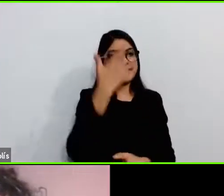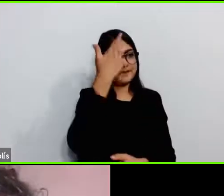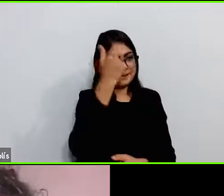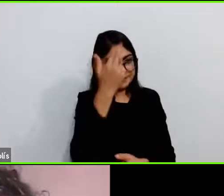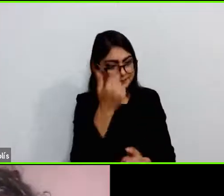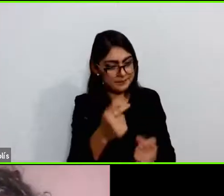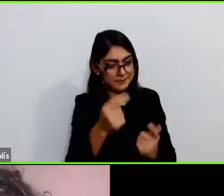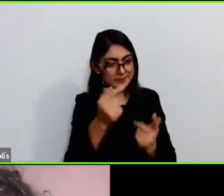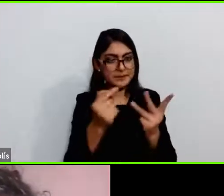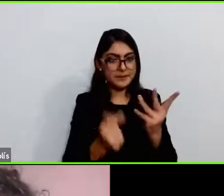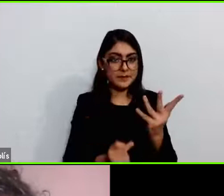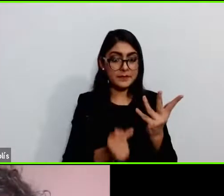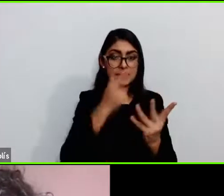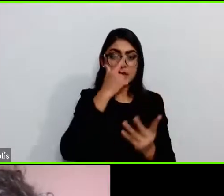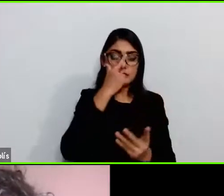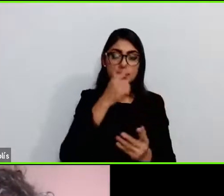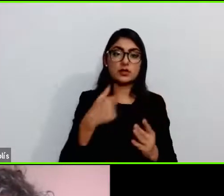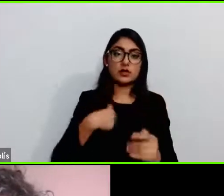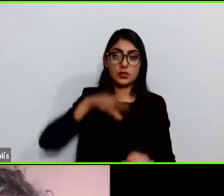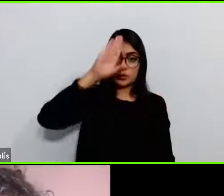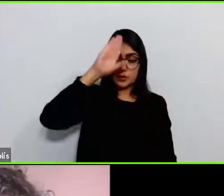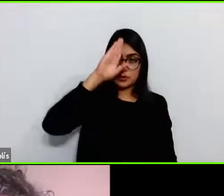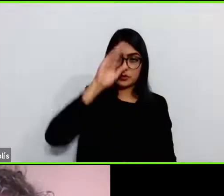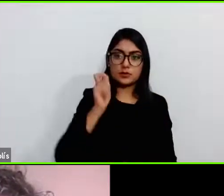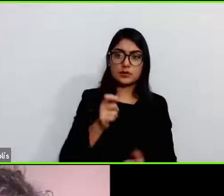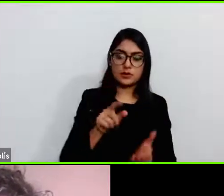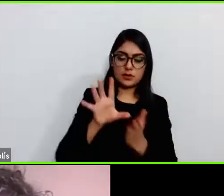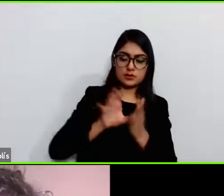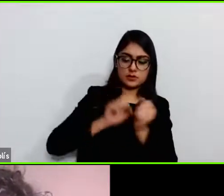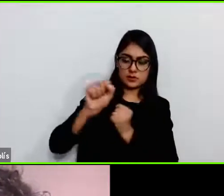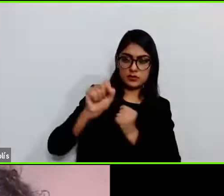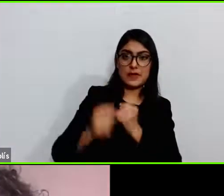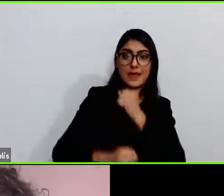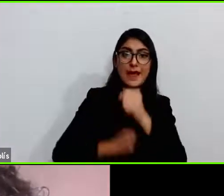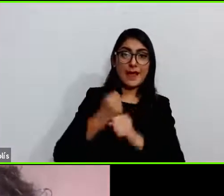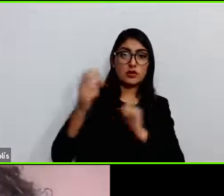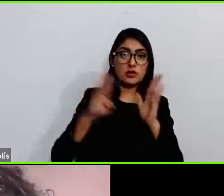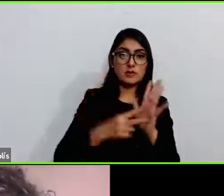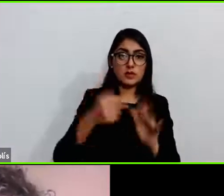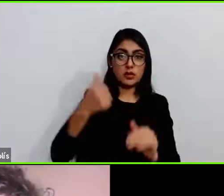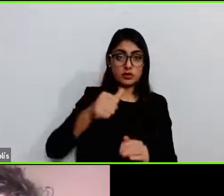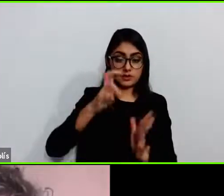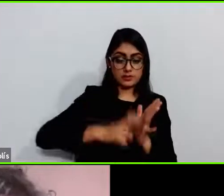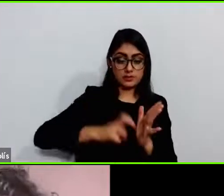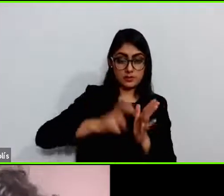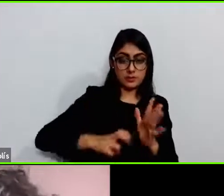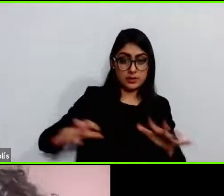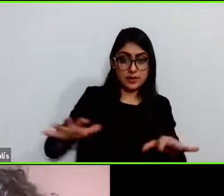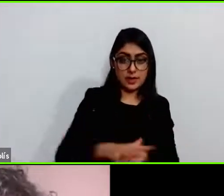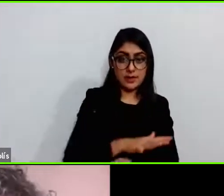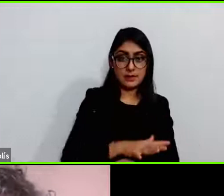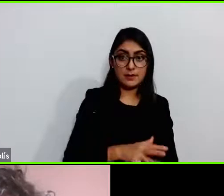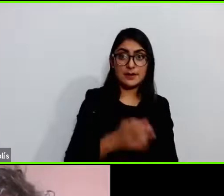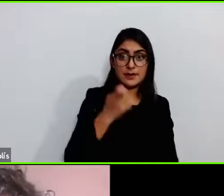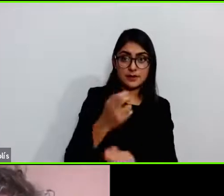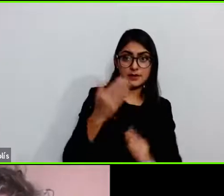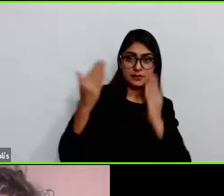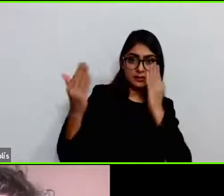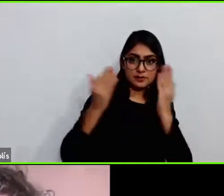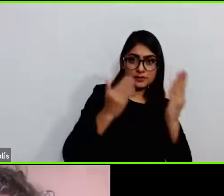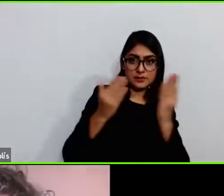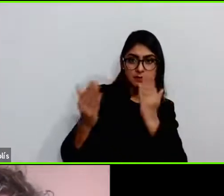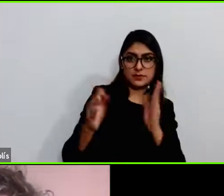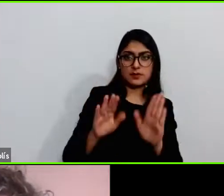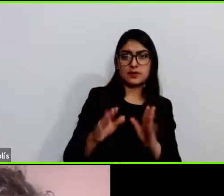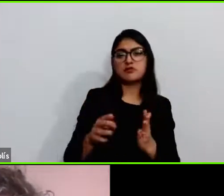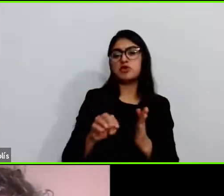que una reforma de derechos humanos como la 2011, pero digamos, hay experiencias en el derecho comparado. Yo estoy mencionando ahorita en el caso de